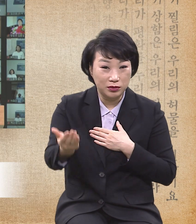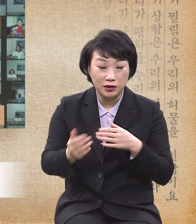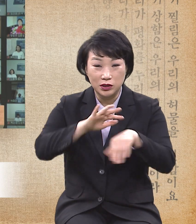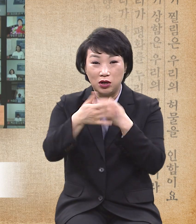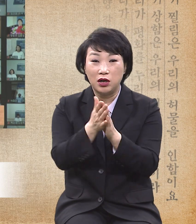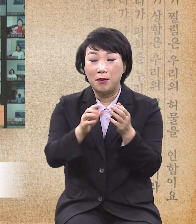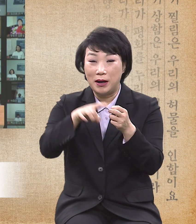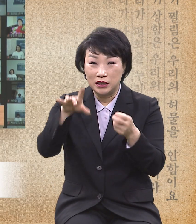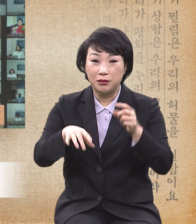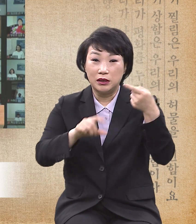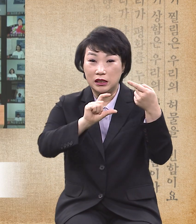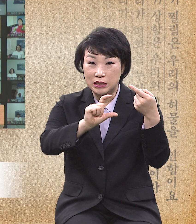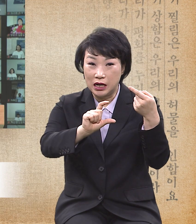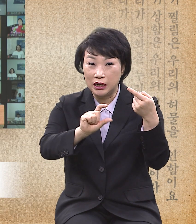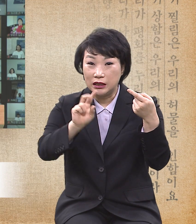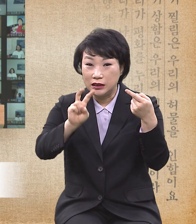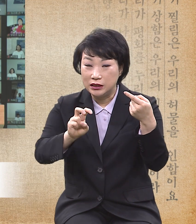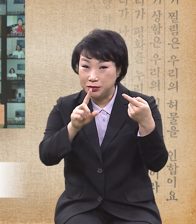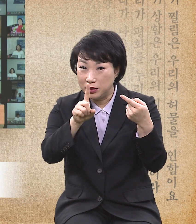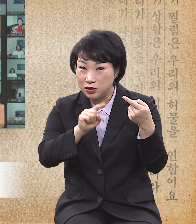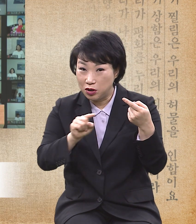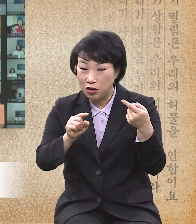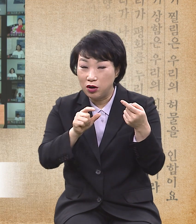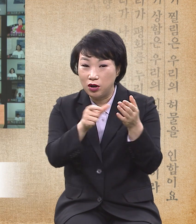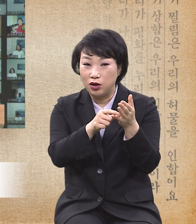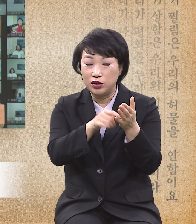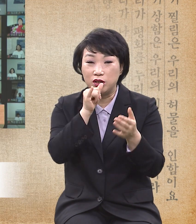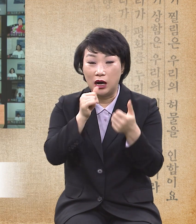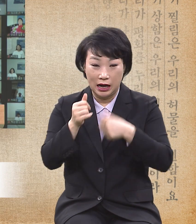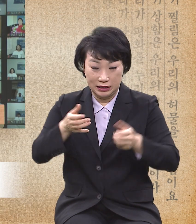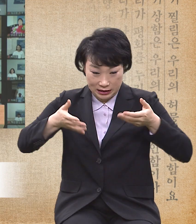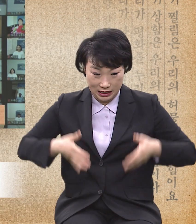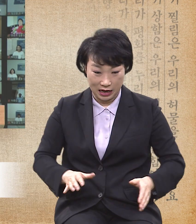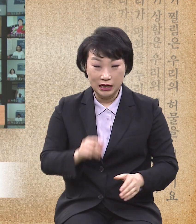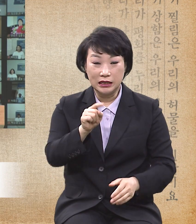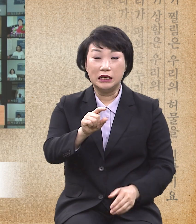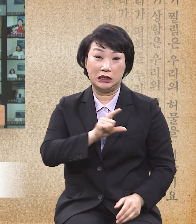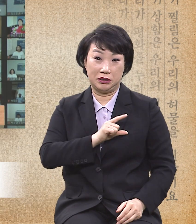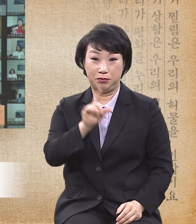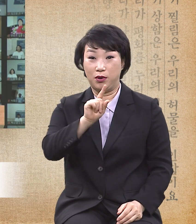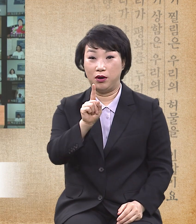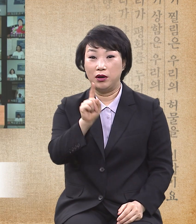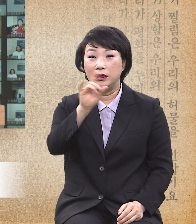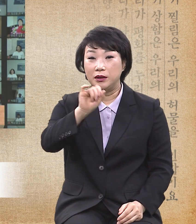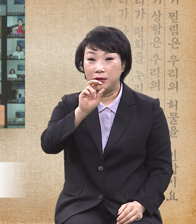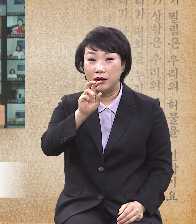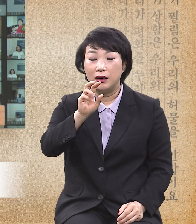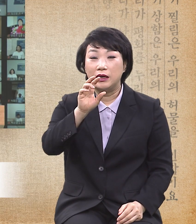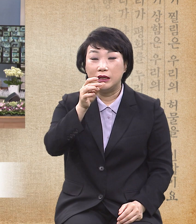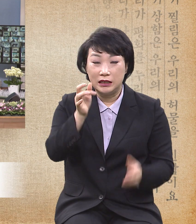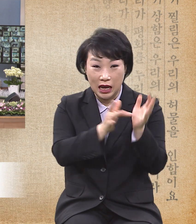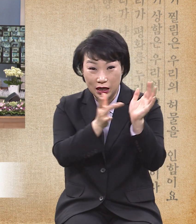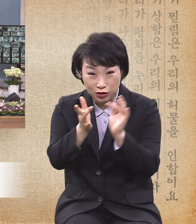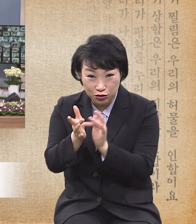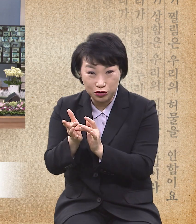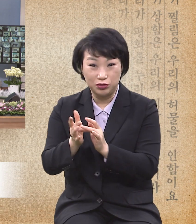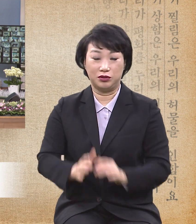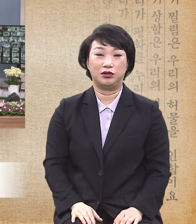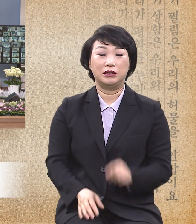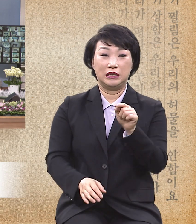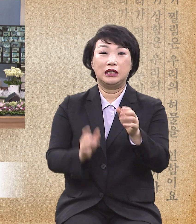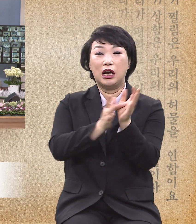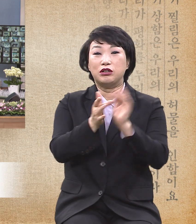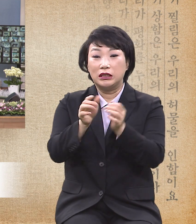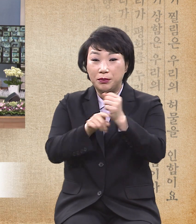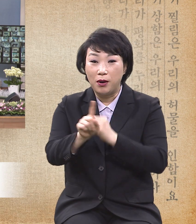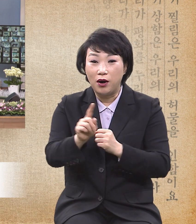마태복음 1장 21절에 아들을 낳으리니 이름을 예수라. 이는